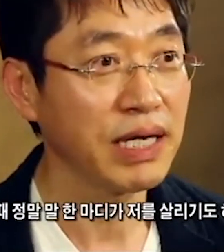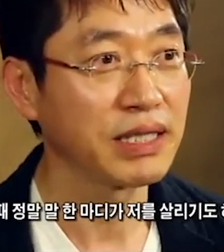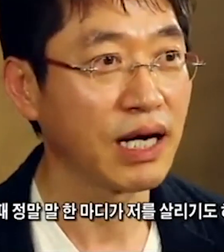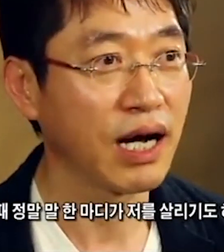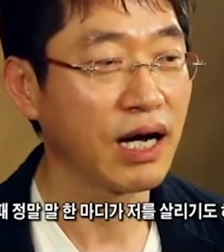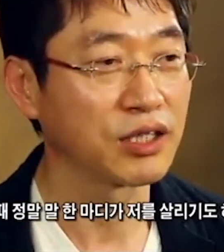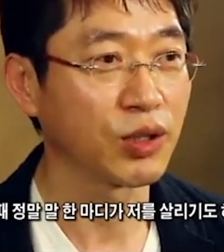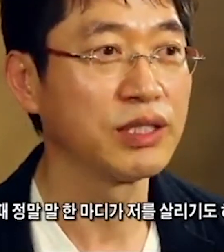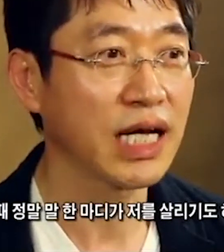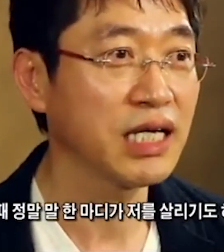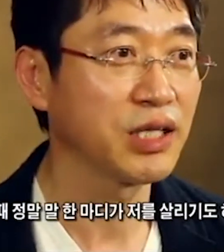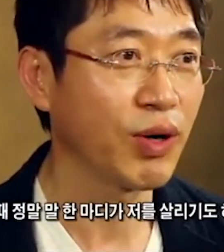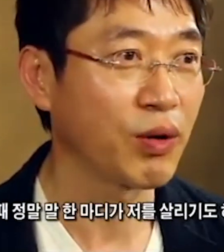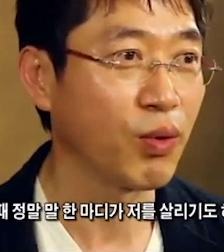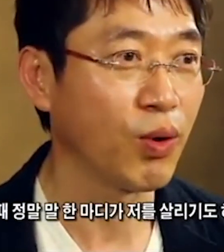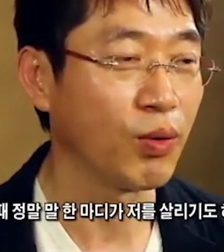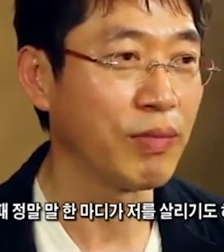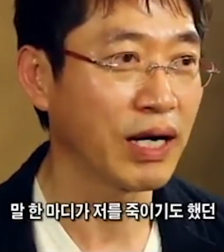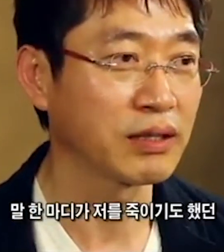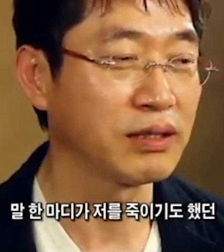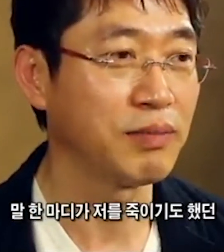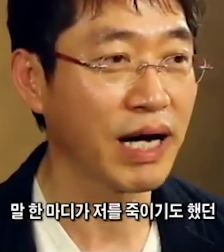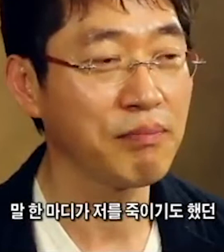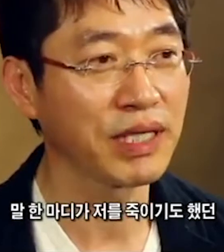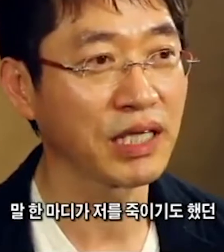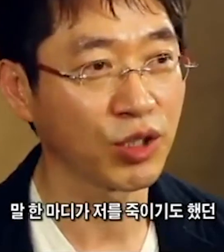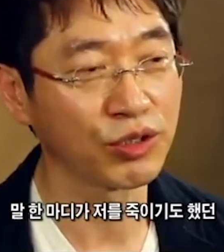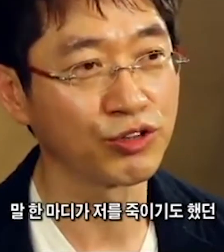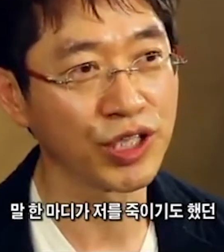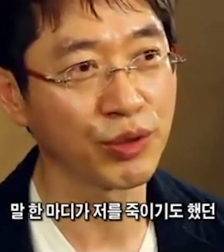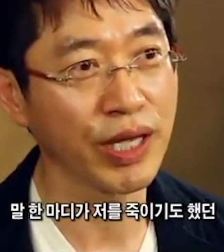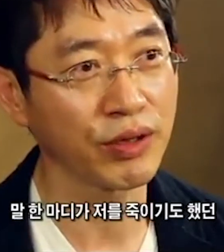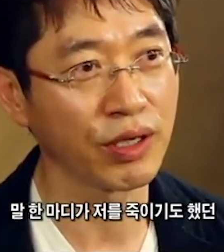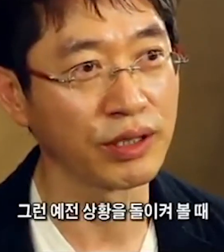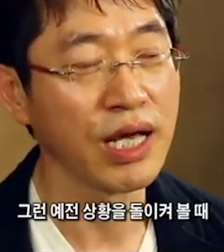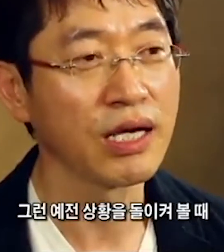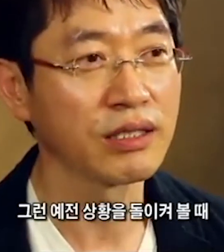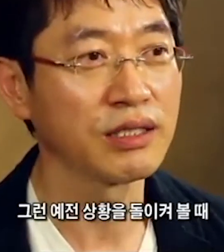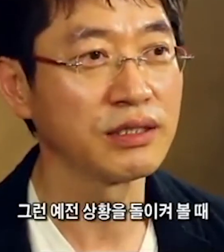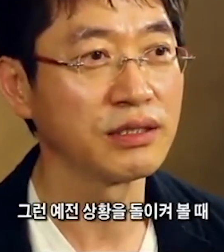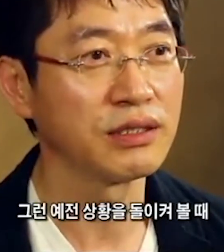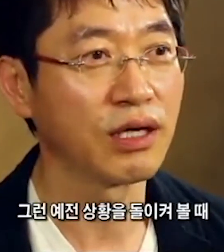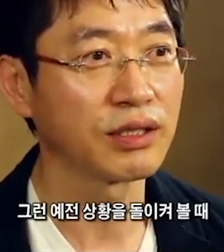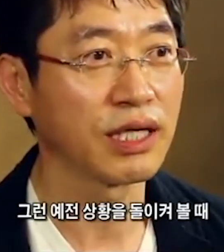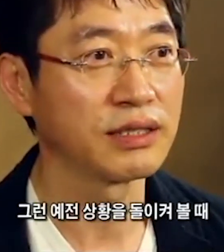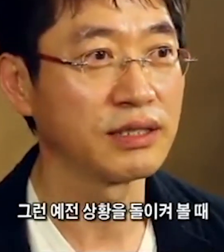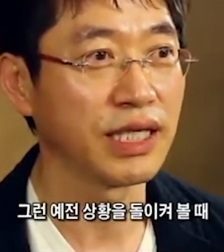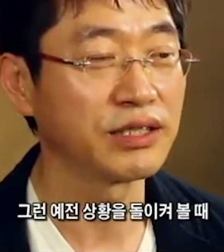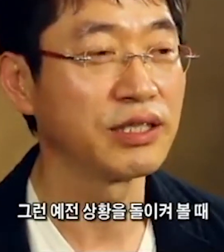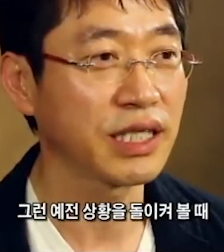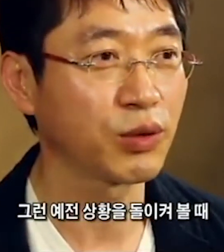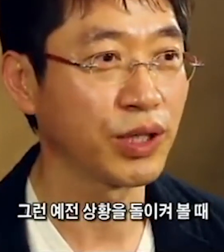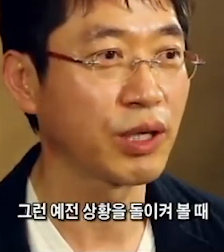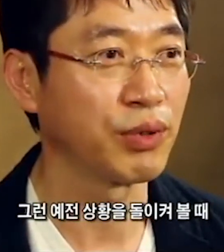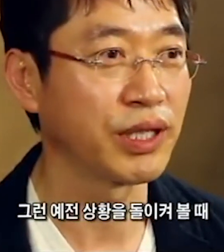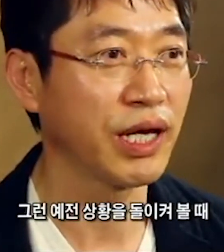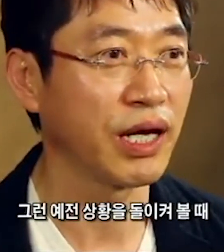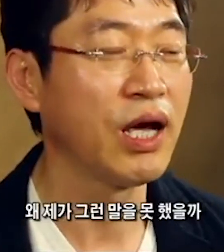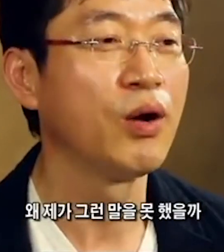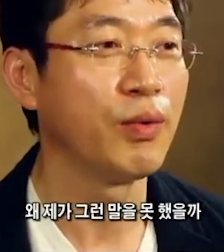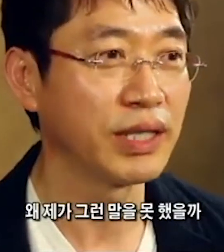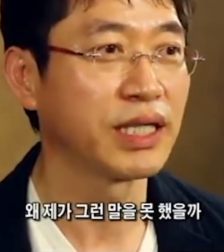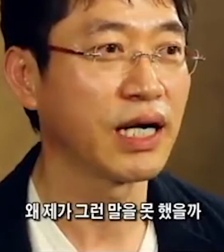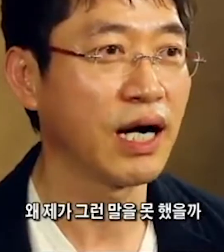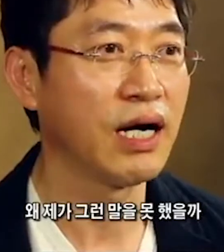말 한마디가 저를 살리기도 하고 그 말 한마디가 저를 죽이기도 했던 그런 어떤 예전을 돌이켜볼